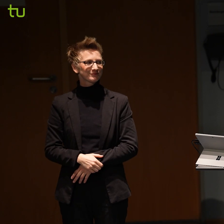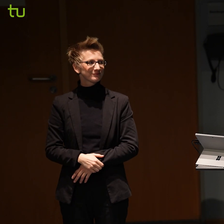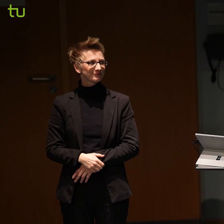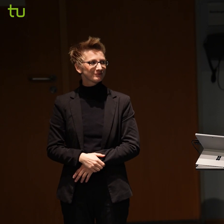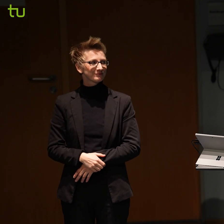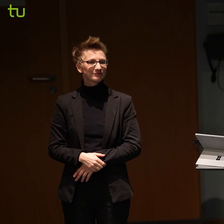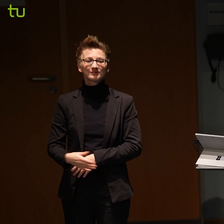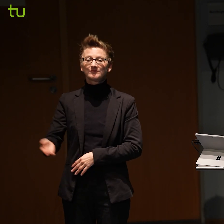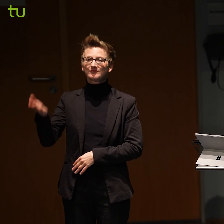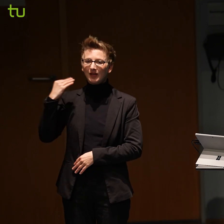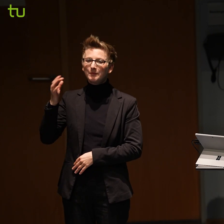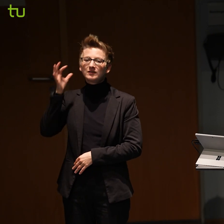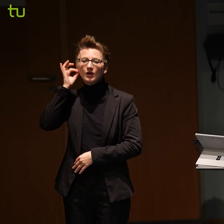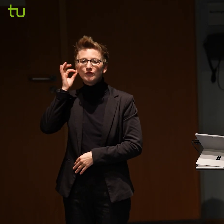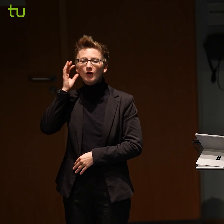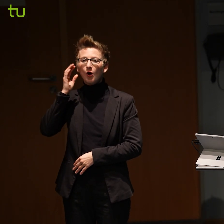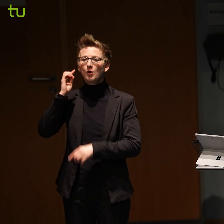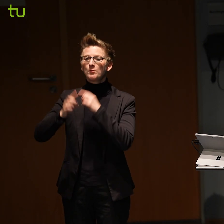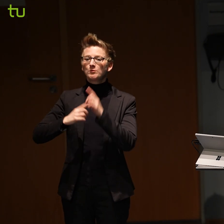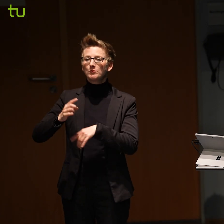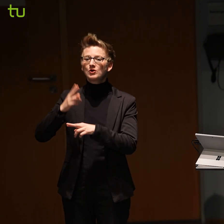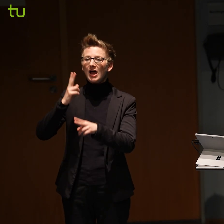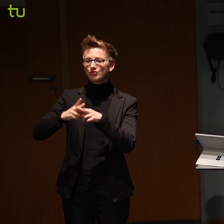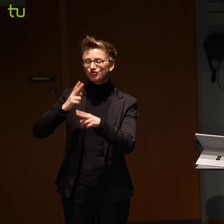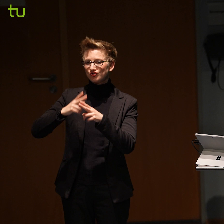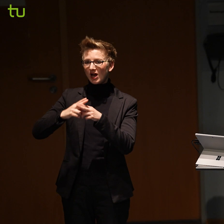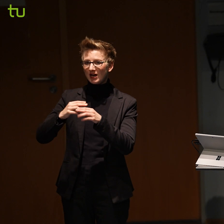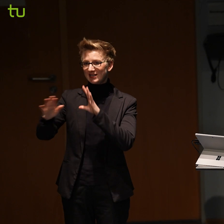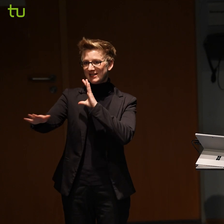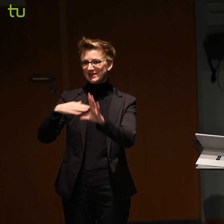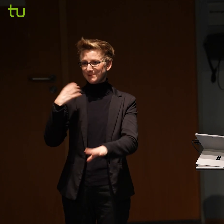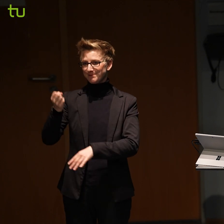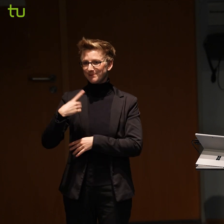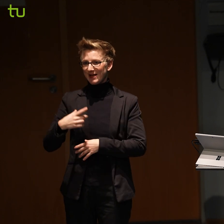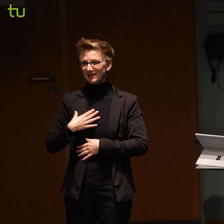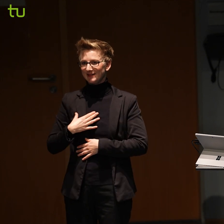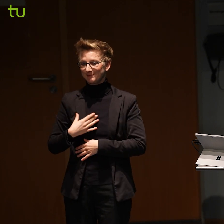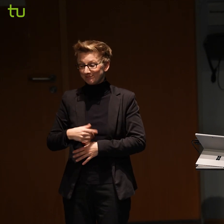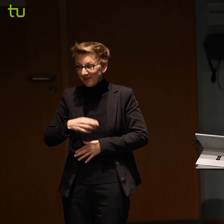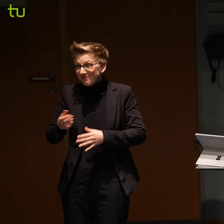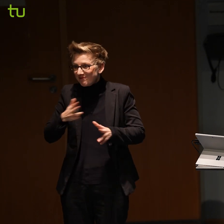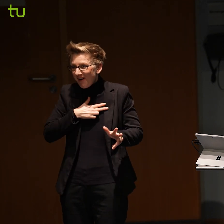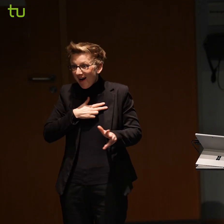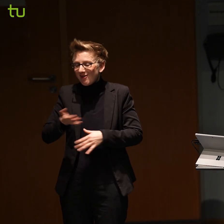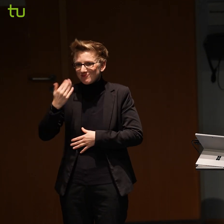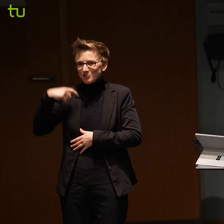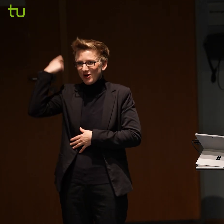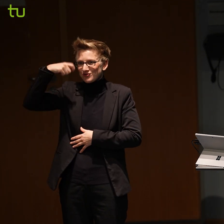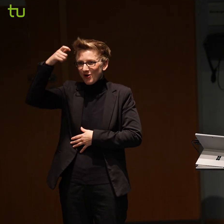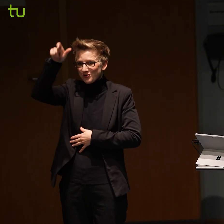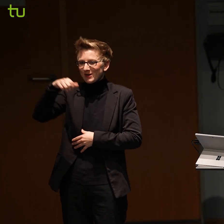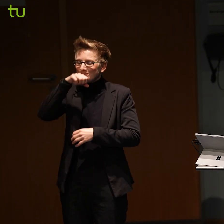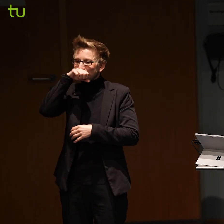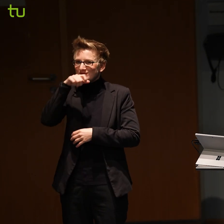von Frau Müller-Stahl erhielt. Armin Müller-Stahl war immer einer meiner Lieblingsschauspieler gewesen.